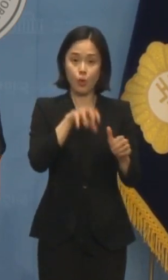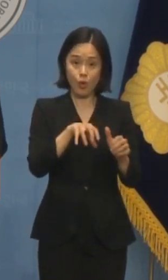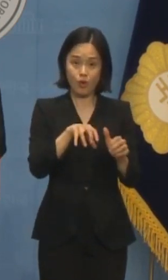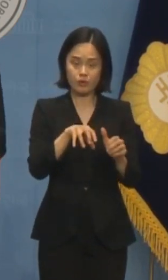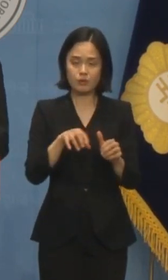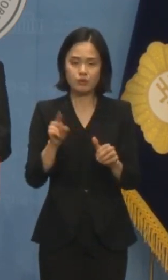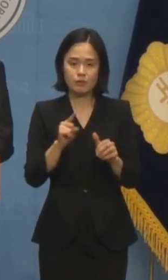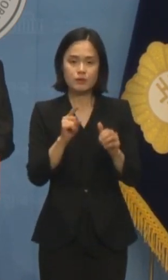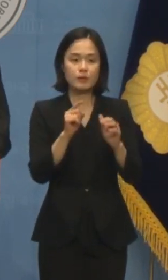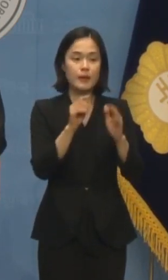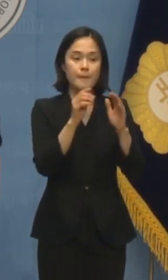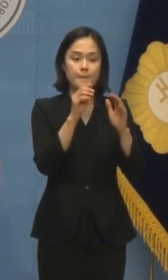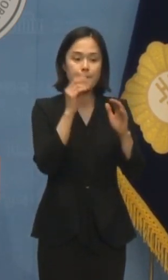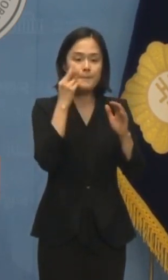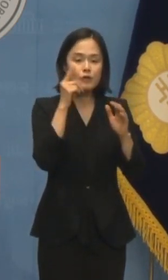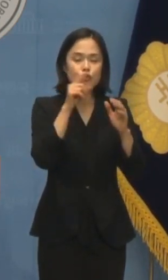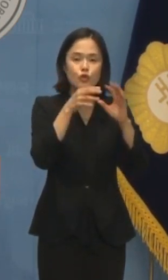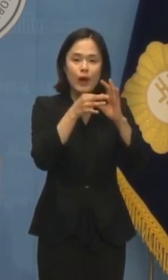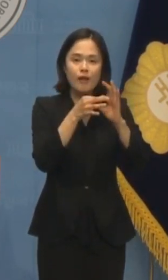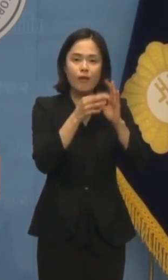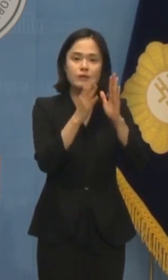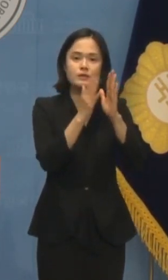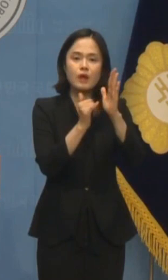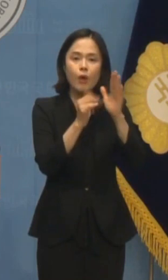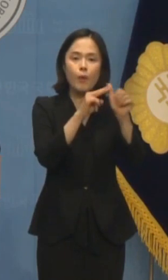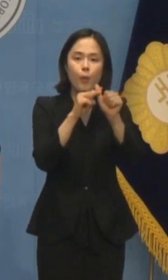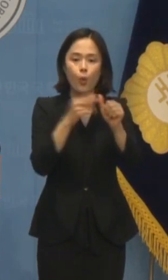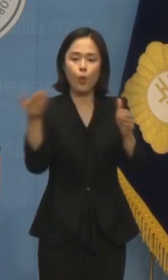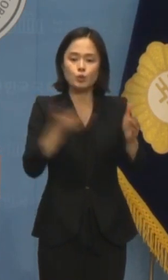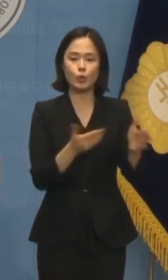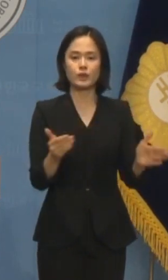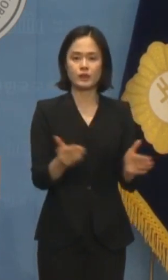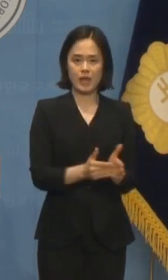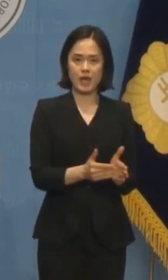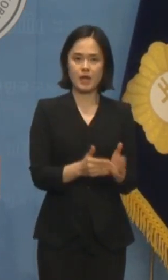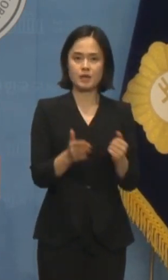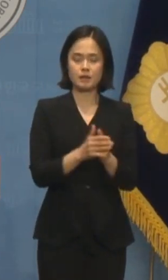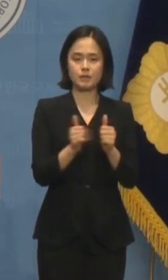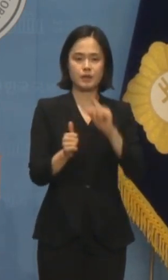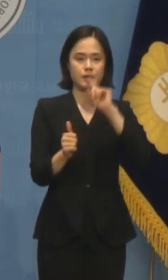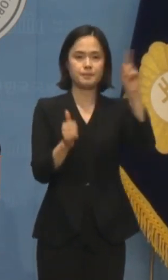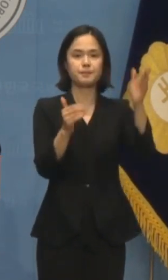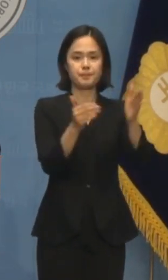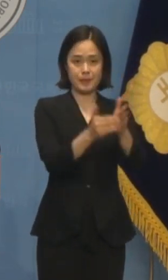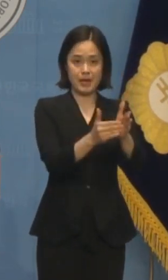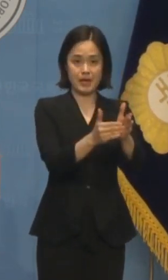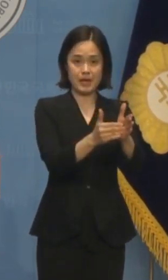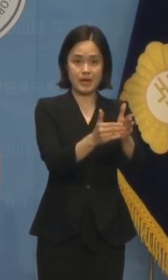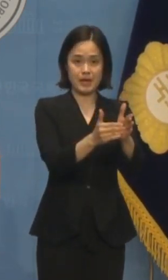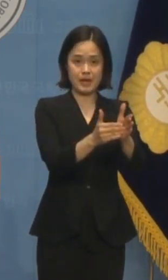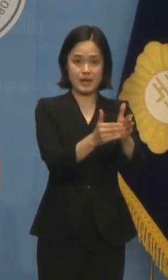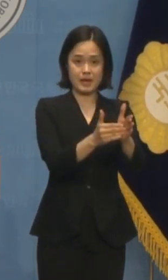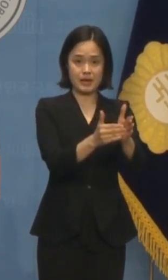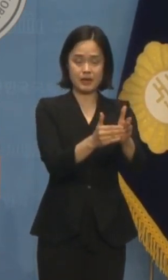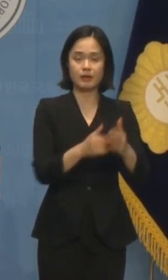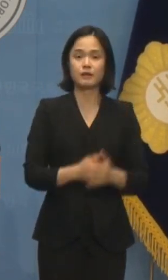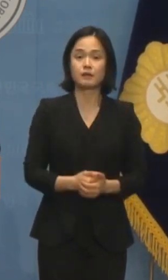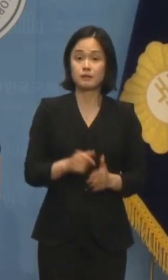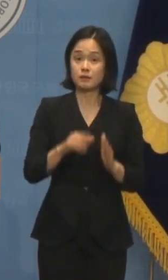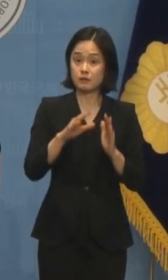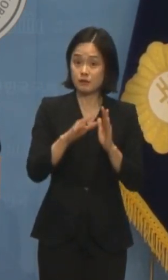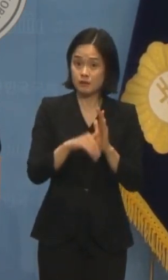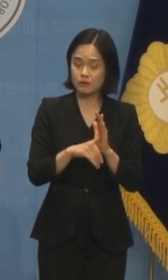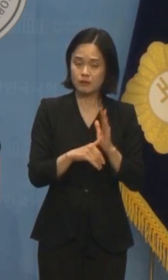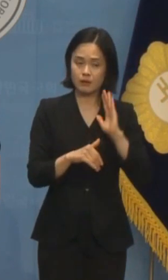받았다는 것입니다. 그런데 사안을 제대로 파악하기도 전에 대통령실이 냉큼 인정한 것도 모자라 한